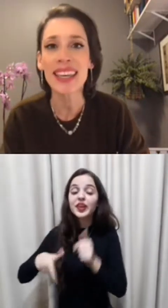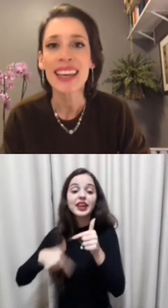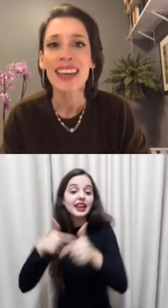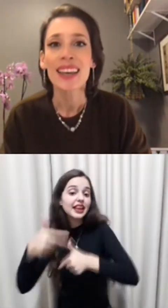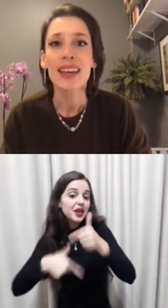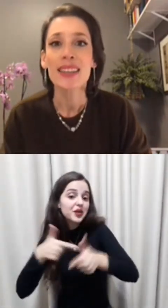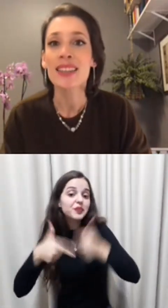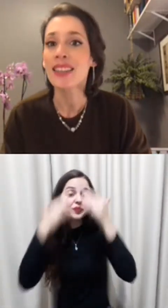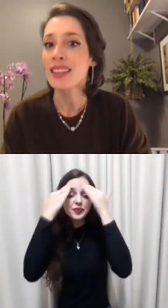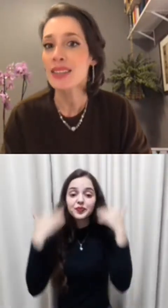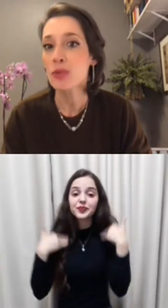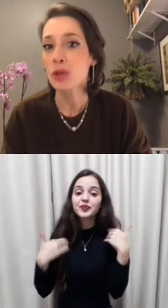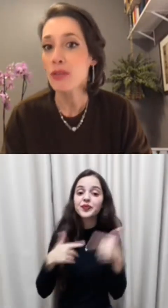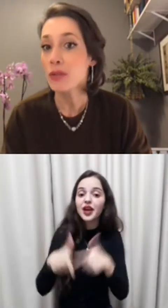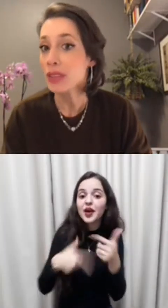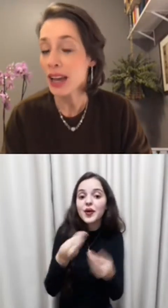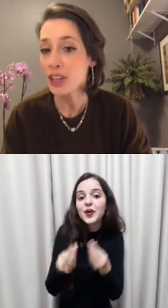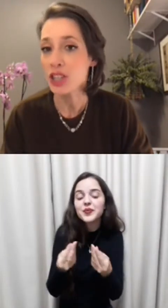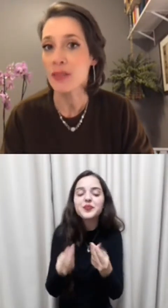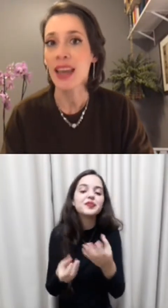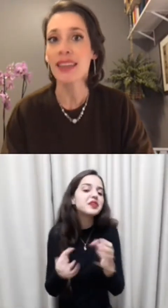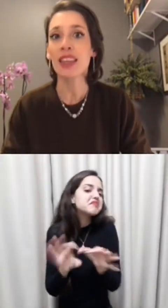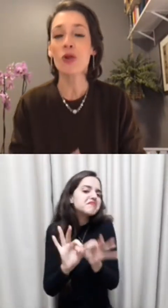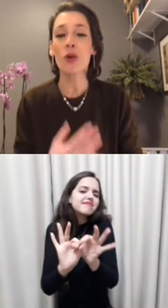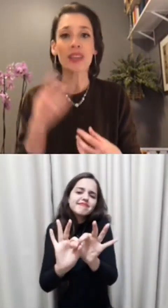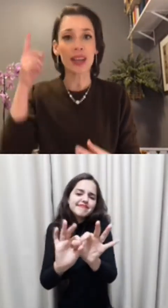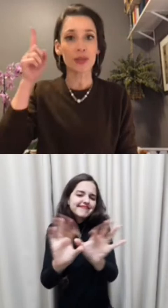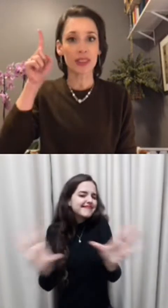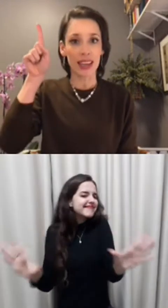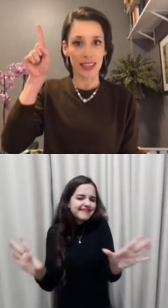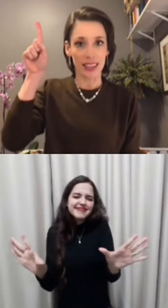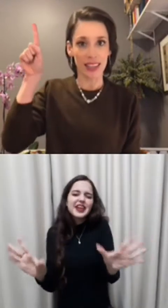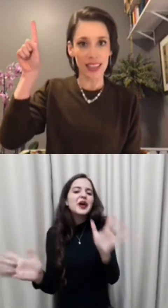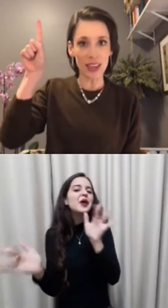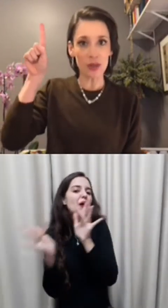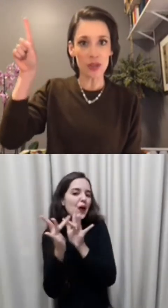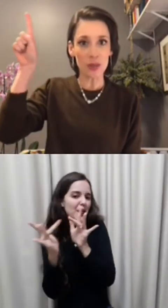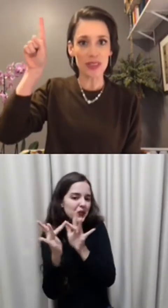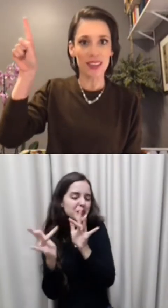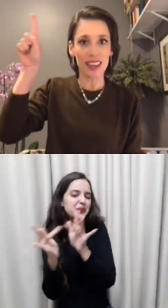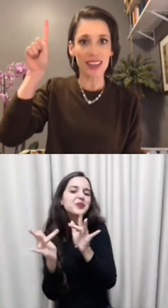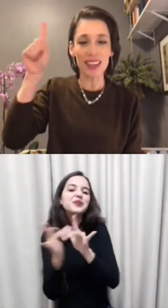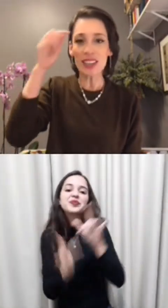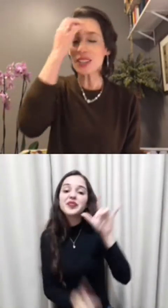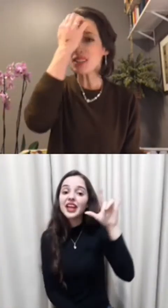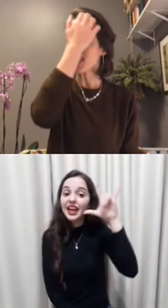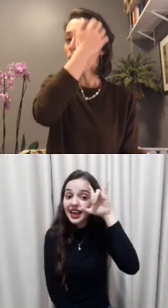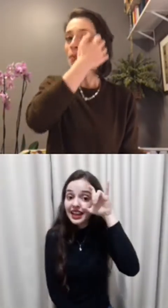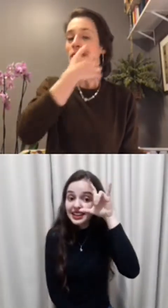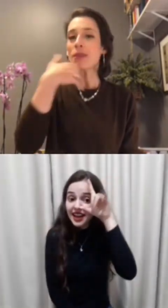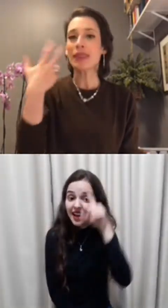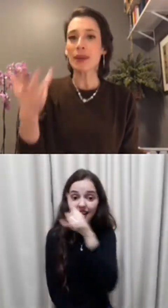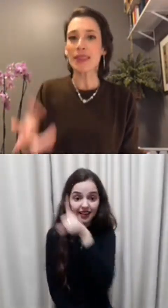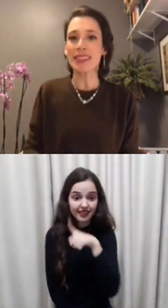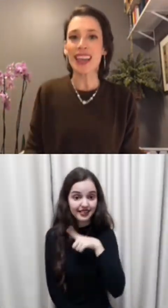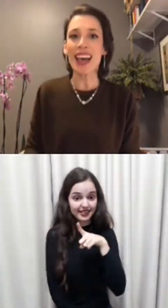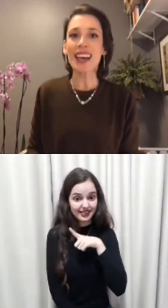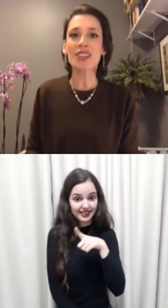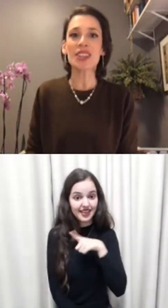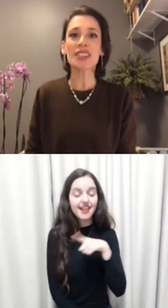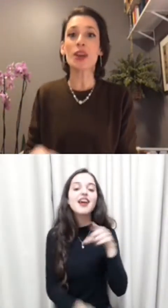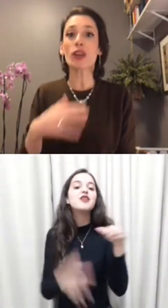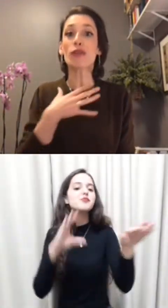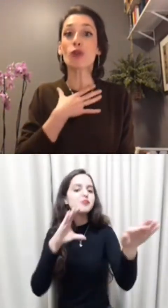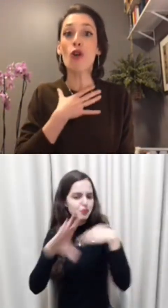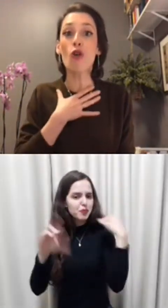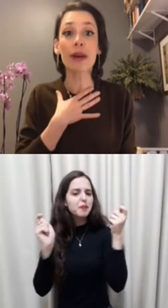Gabi, sinta-se muito à vontade, né? Tem o contato dela aqui, onde eu mostrei antes. Podem mandar mensagem.